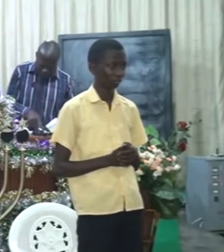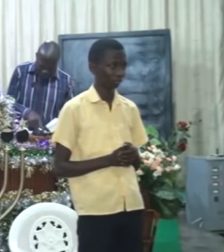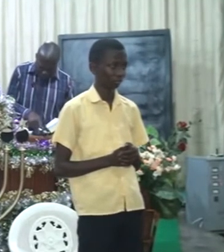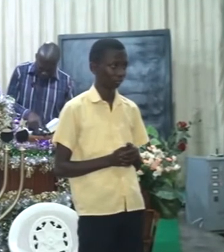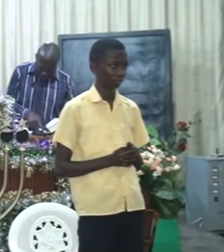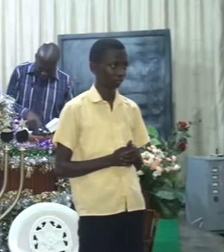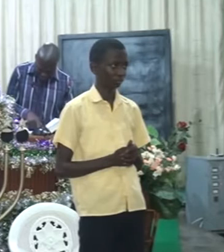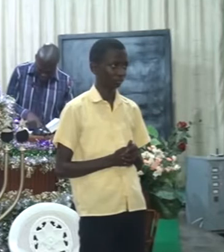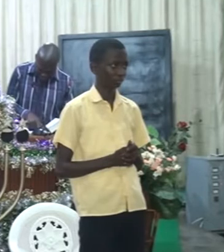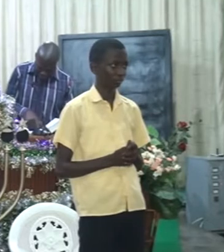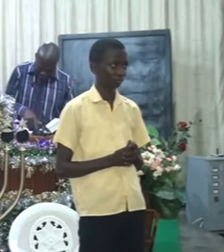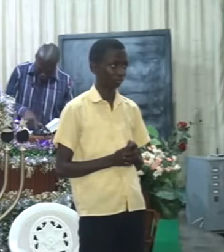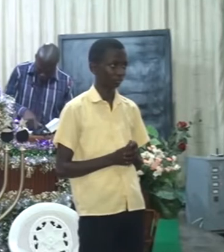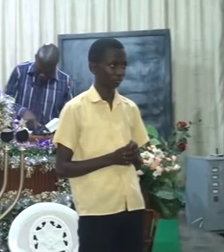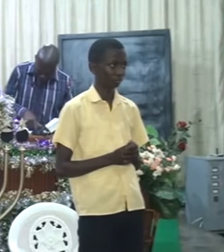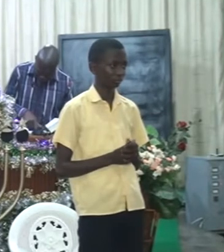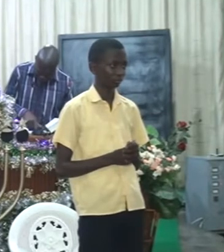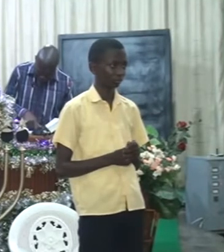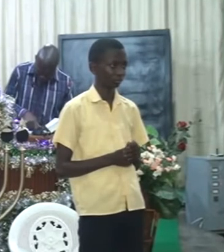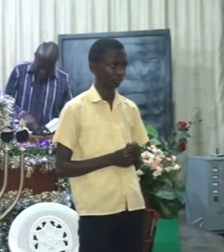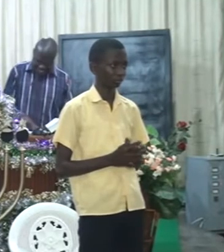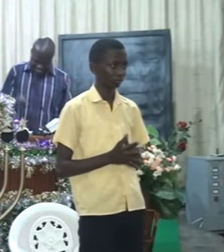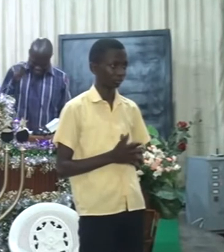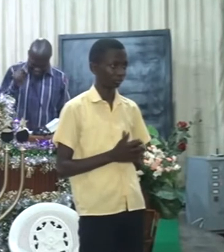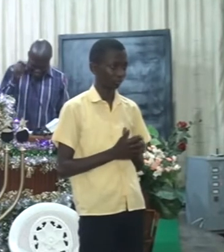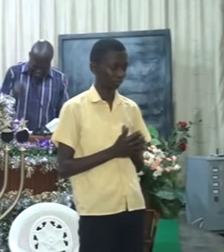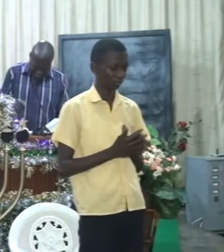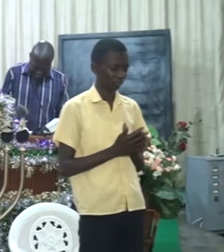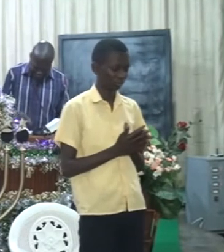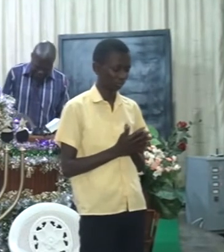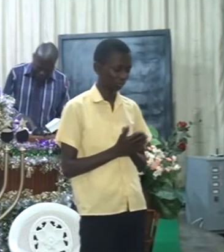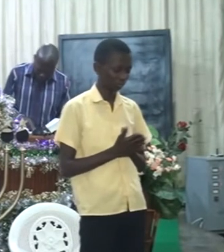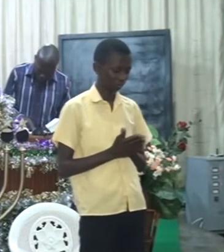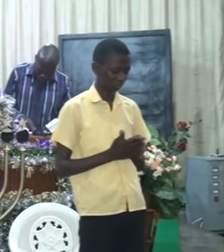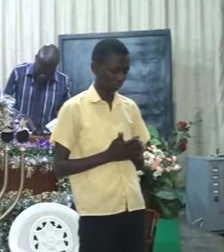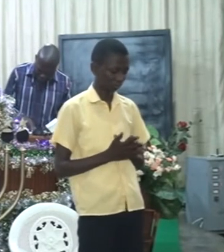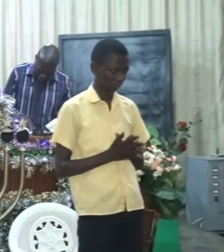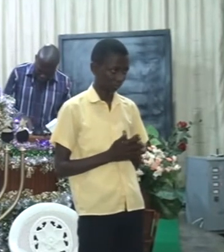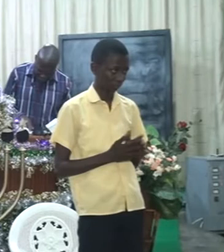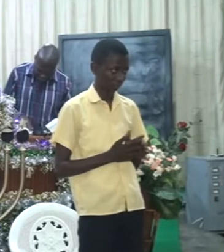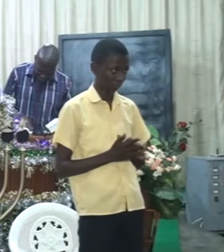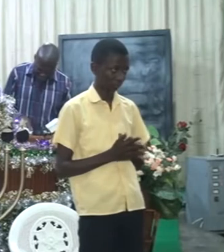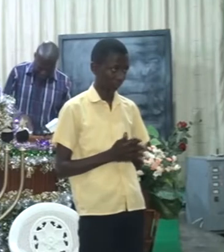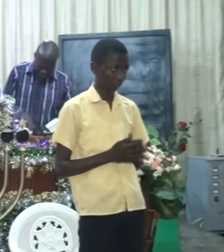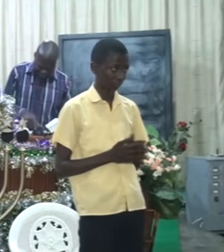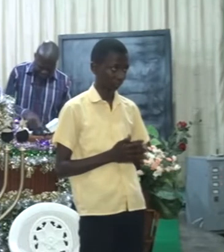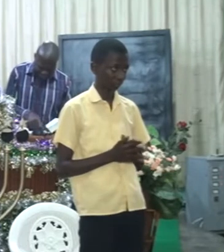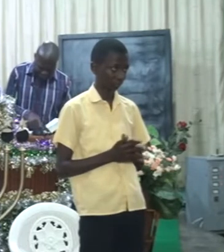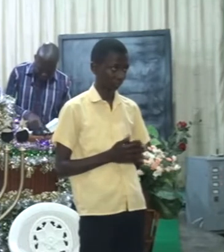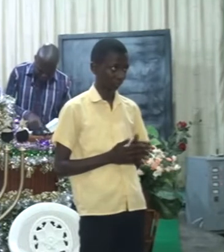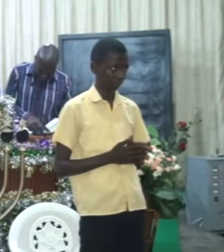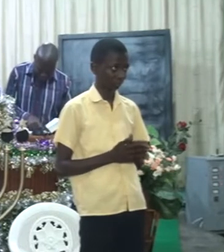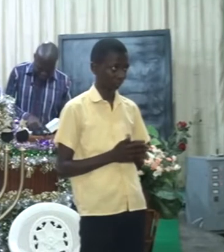kufa kulitawala kwa ajili ya mtu mmoja, zaidi sana wao wanaopokea neema